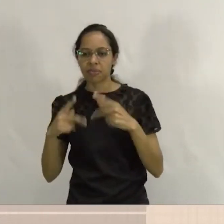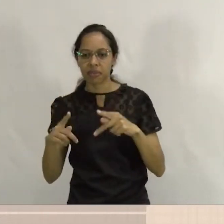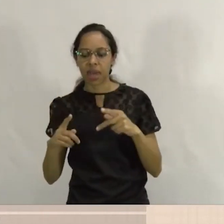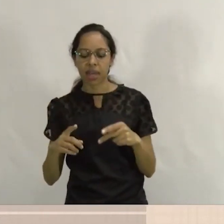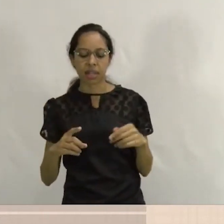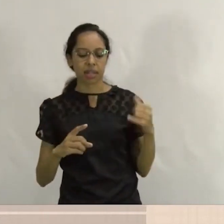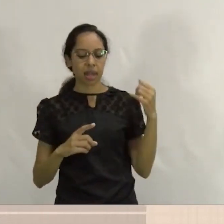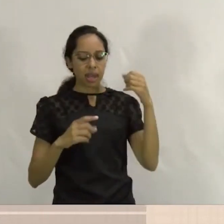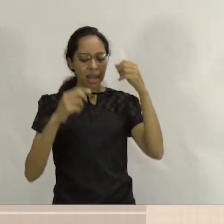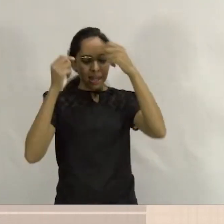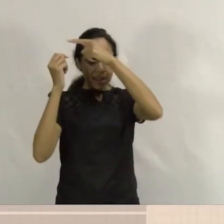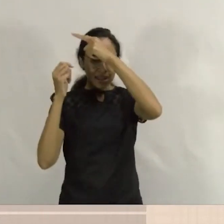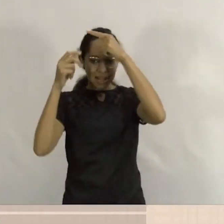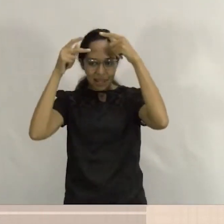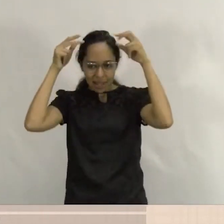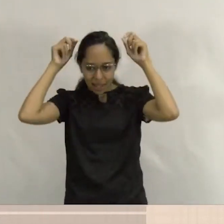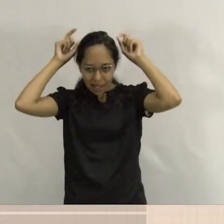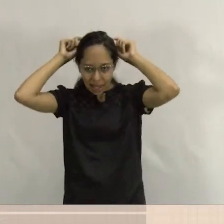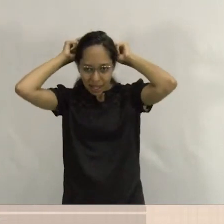grega,